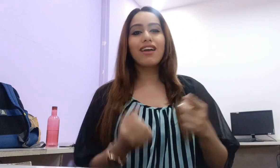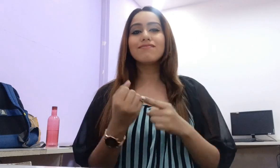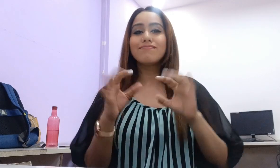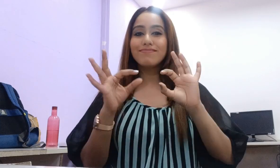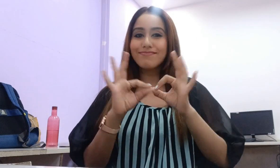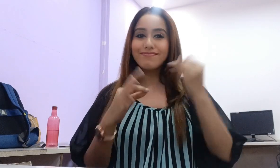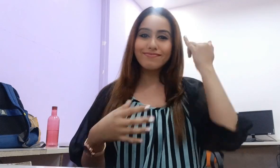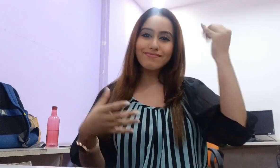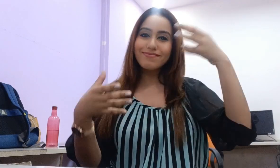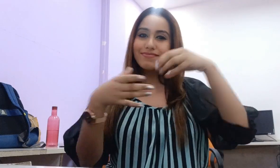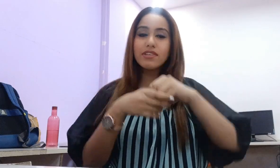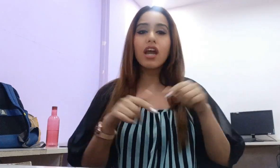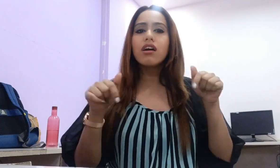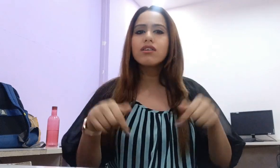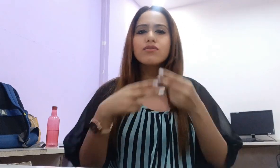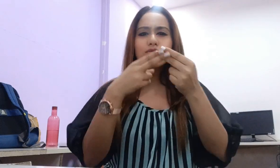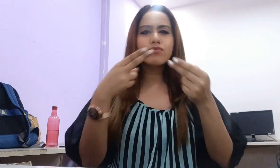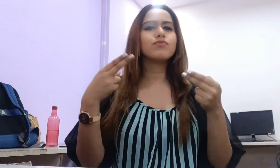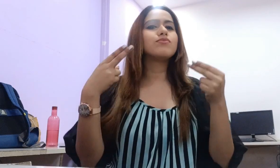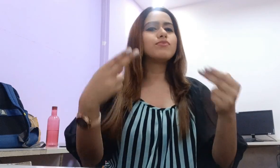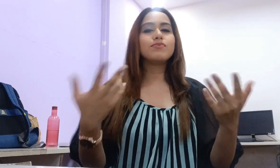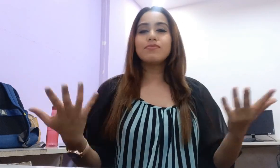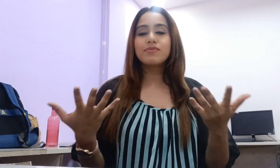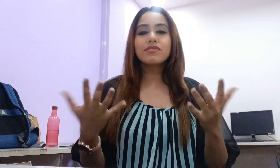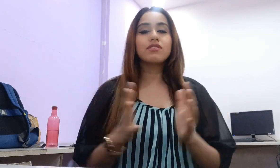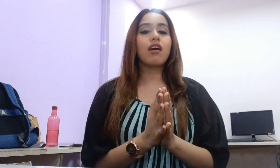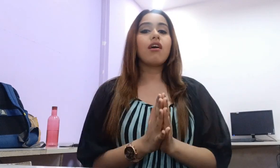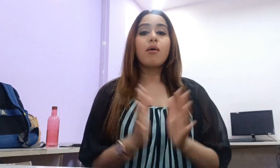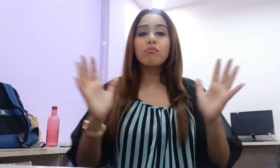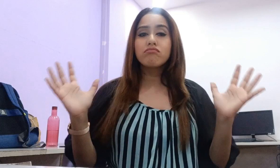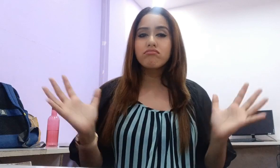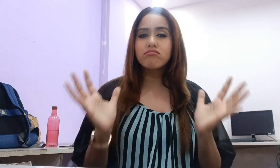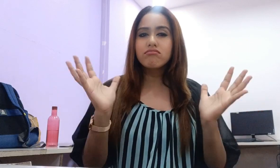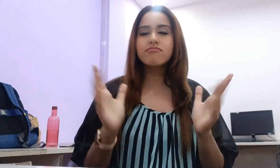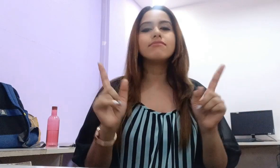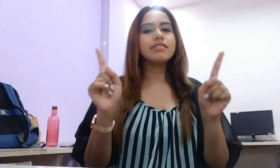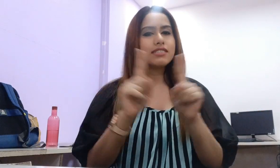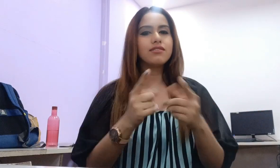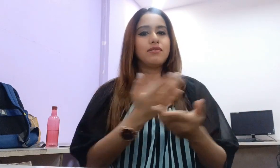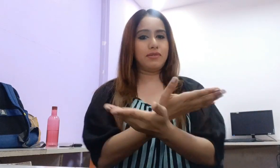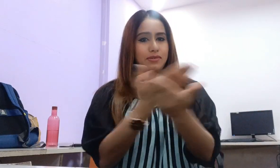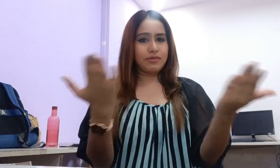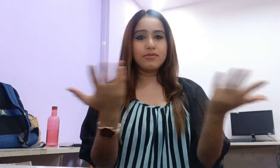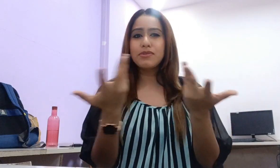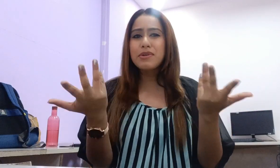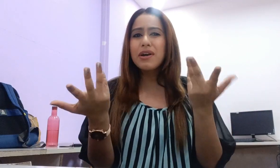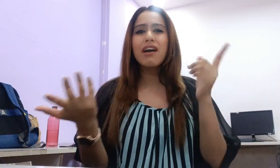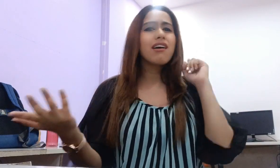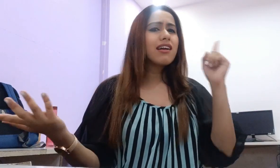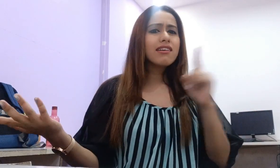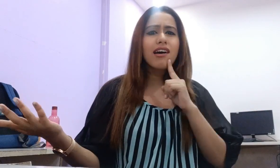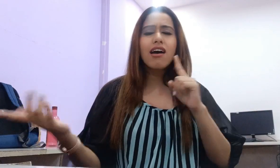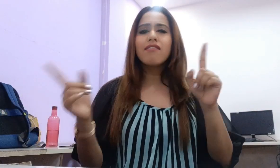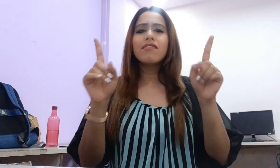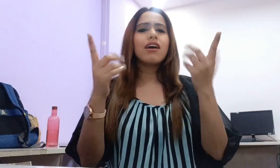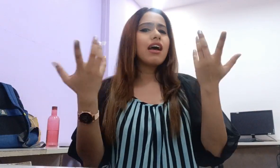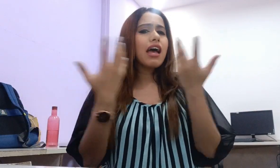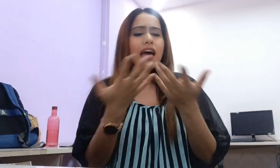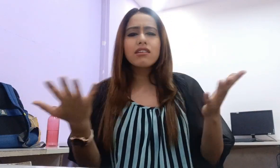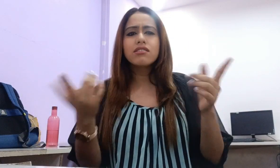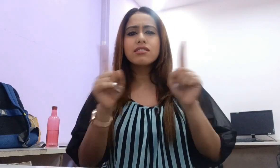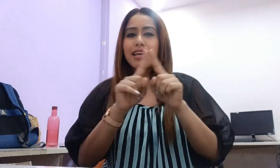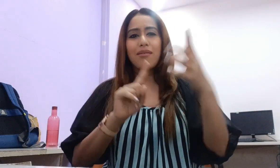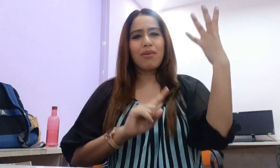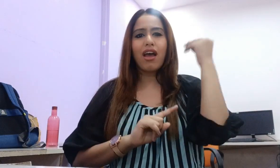हेलो एवरीवन एंड वेलकम बैक टू माय यूट्यूब चैनल। मेरा नाम है सौम्या तिवारी। आज मैं आप लोगों के लिए लेकर आई हूँ मोटिवेशनल वीडियो। तो इस